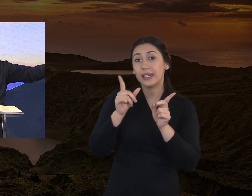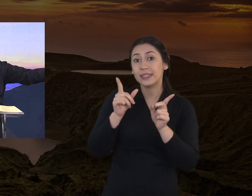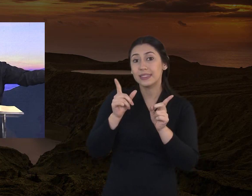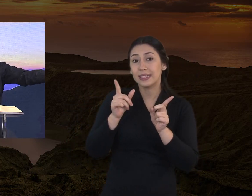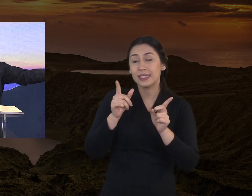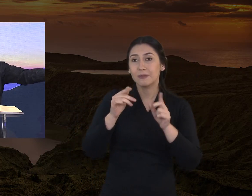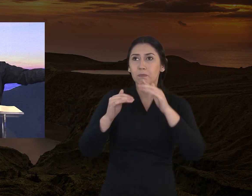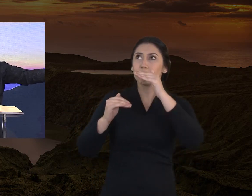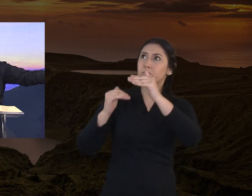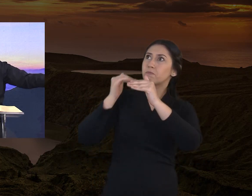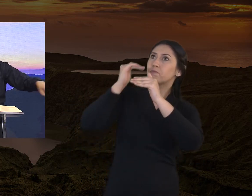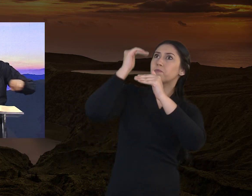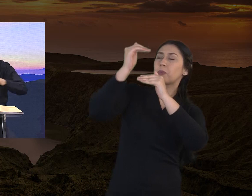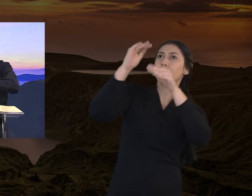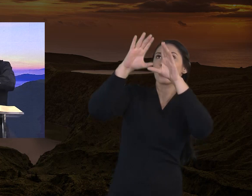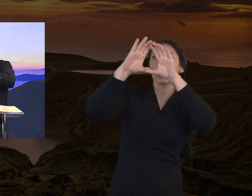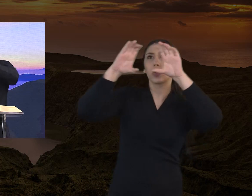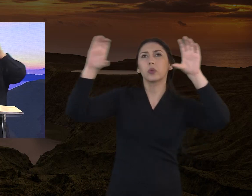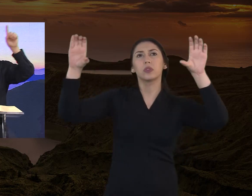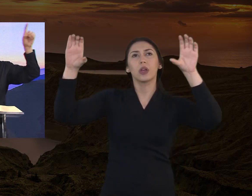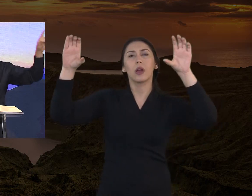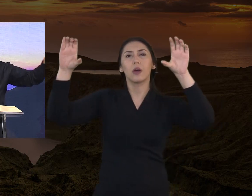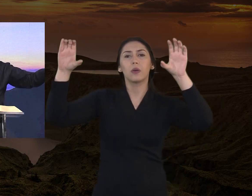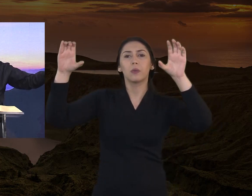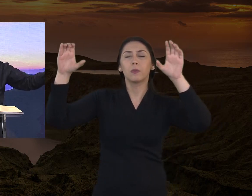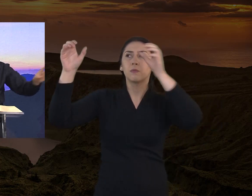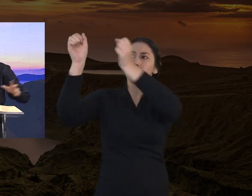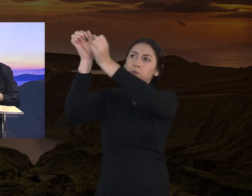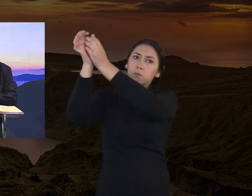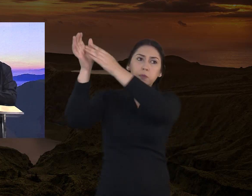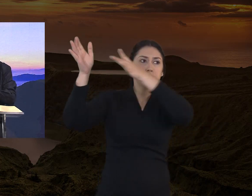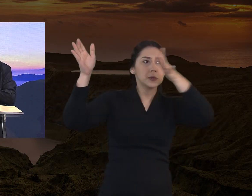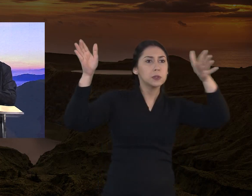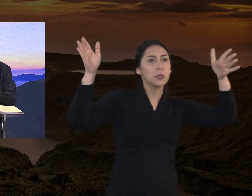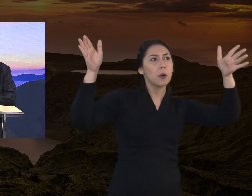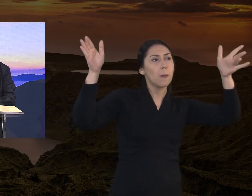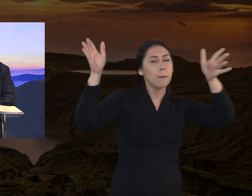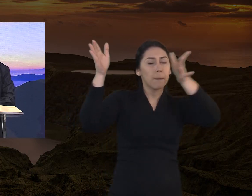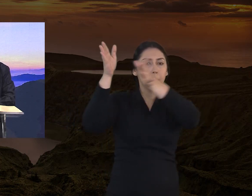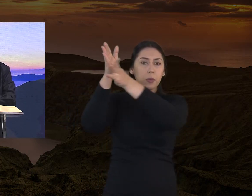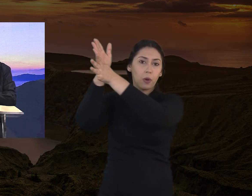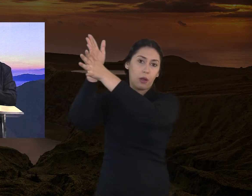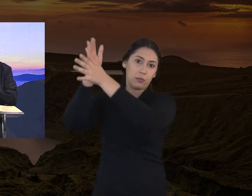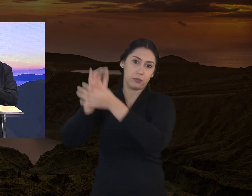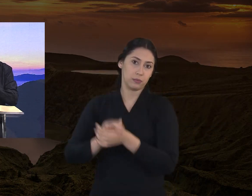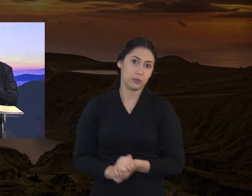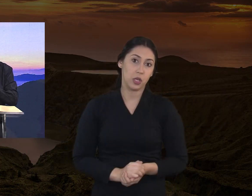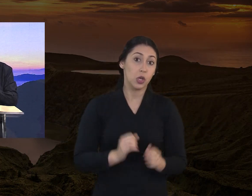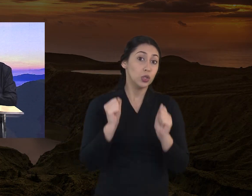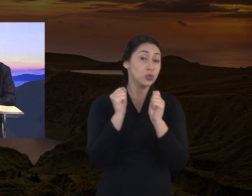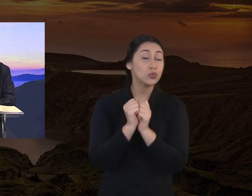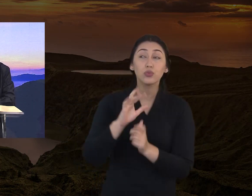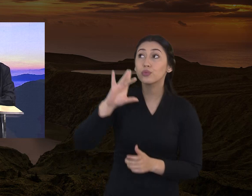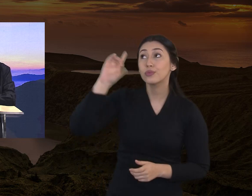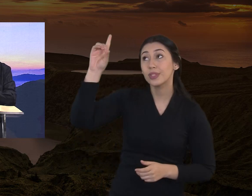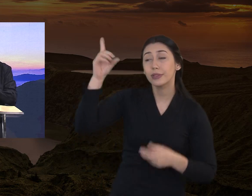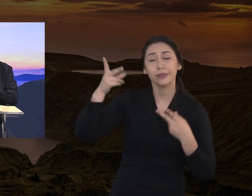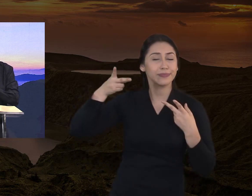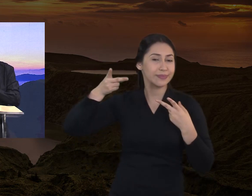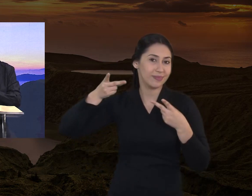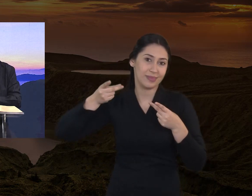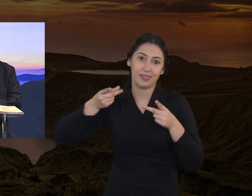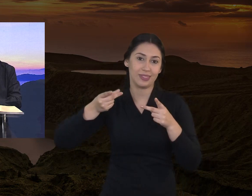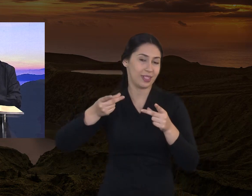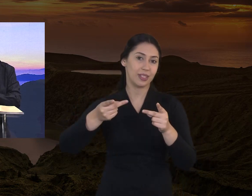Deus criou todas as coisas, Cristo já estava lá com a humanidade, com a encarnação, né,